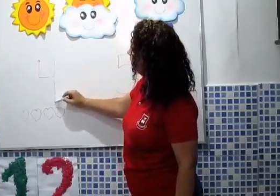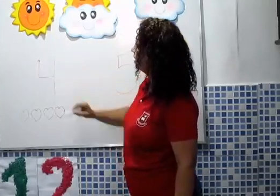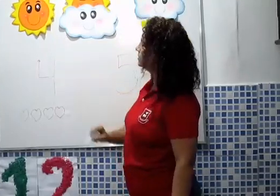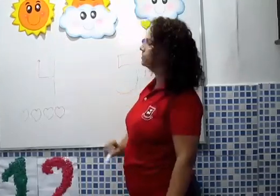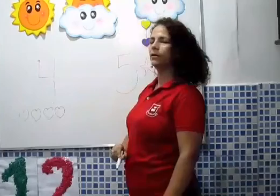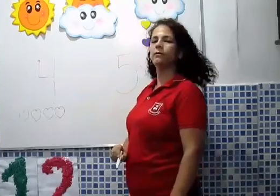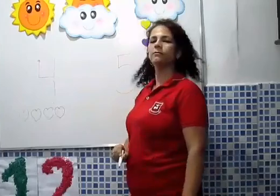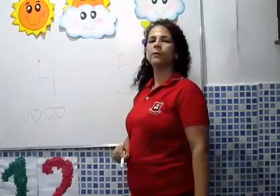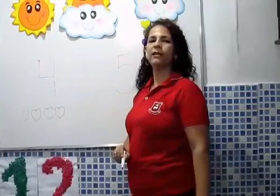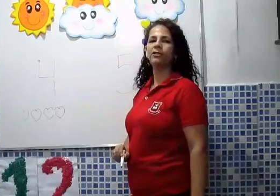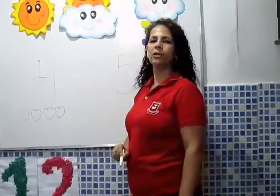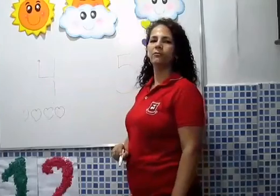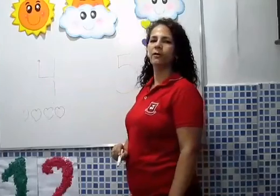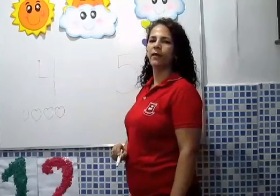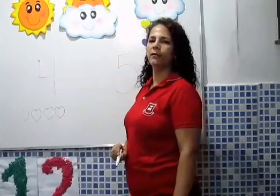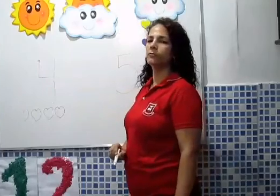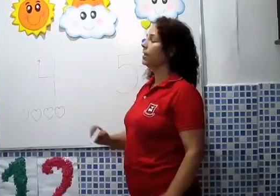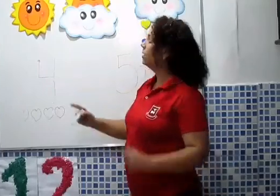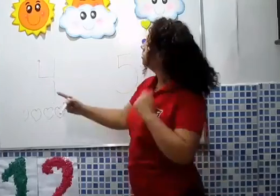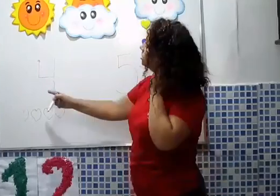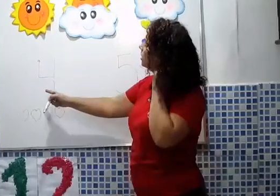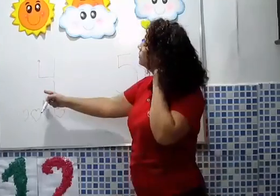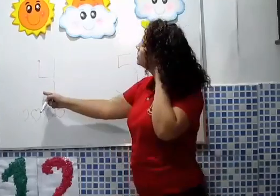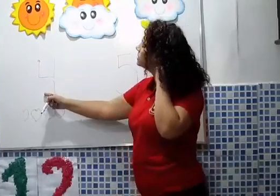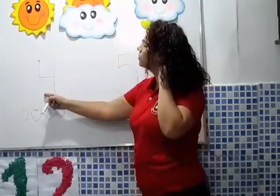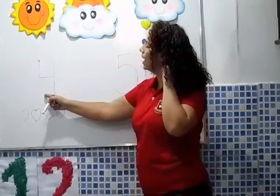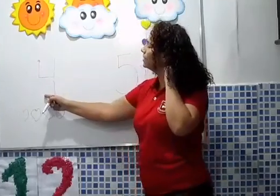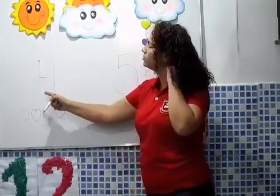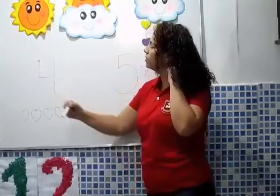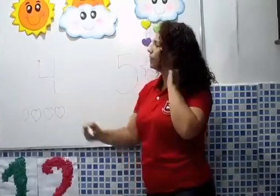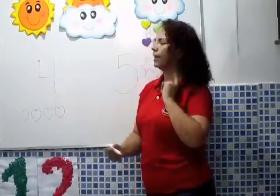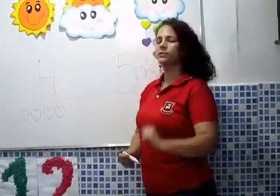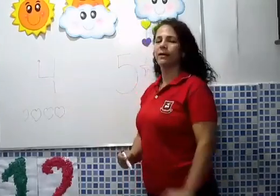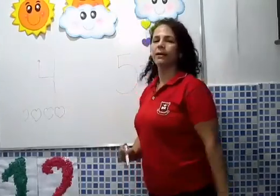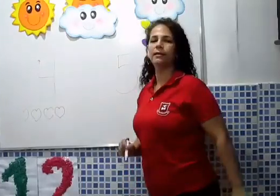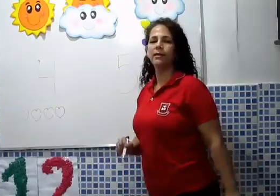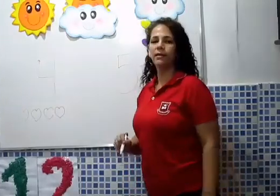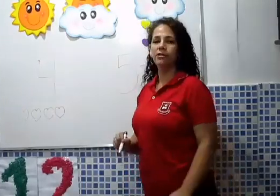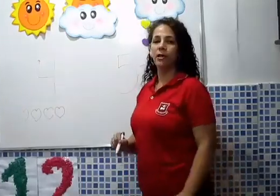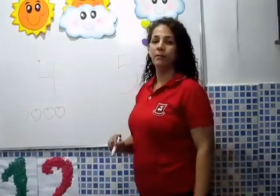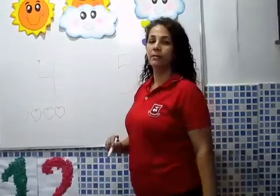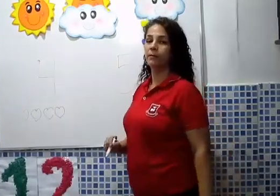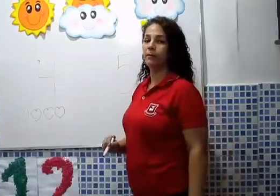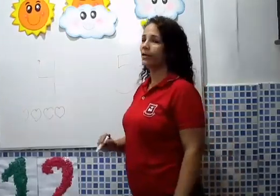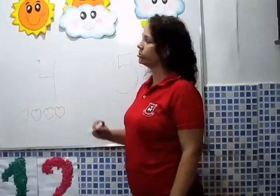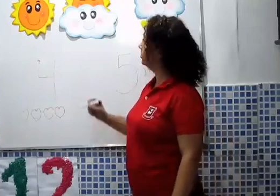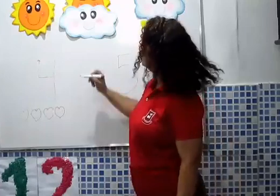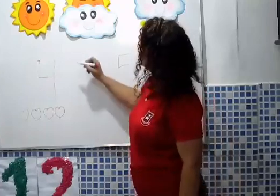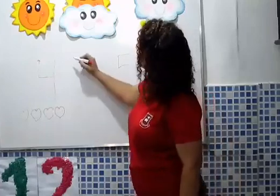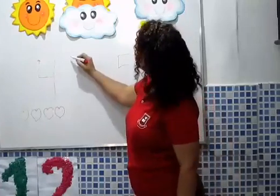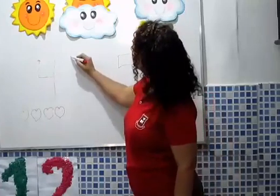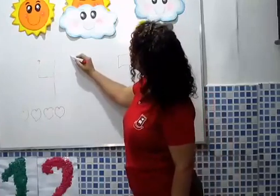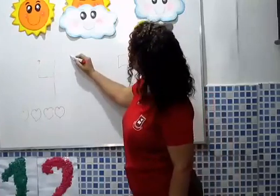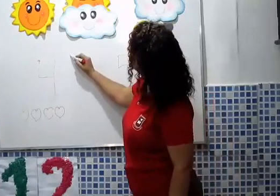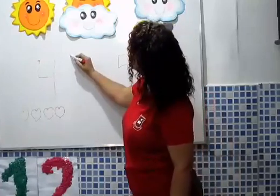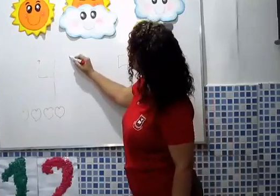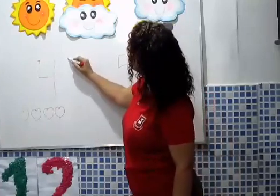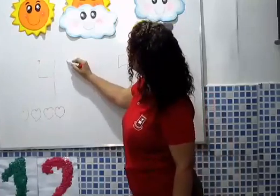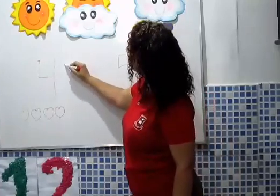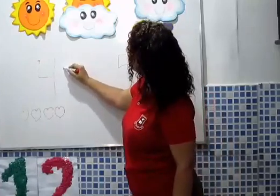fez um palitinho, tá vendo? Nós temos esse 4 que parece uma cadeirinha de cabeça pra baixo. E temos esse aqui também, ó,